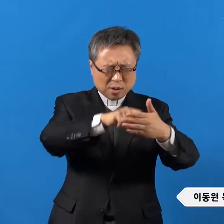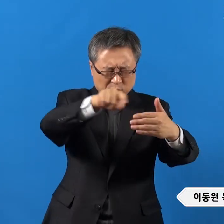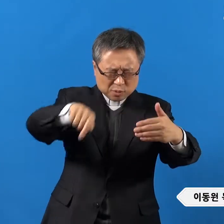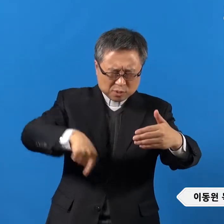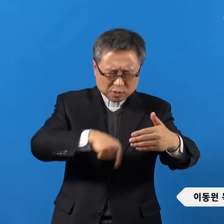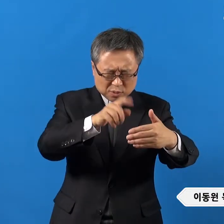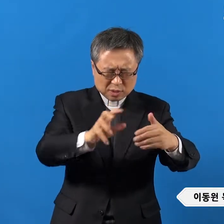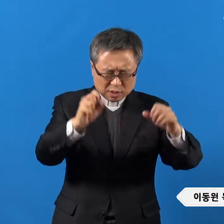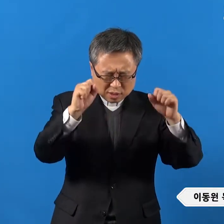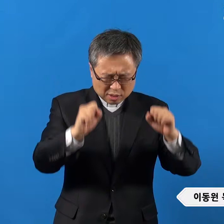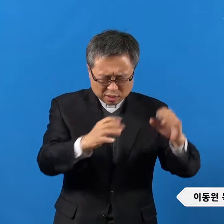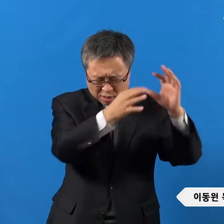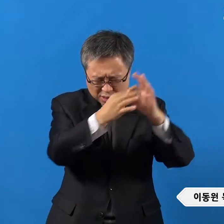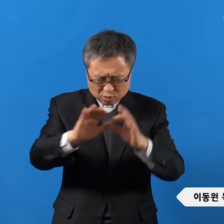있다면 죄를 포기해야지.